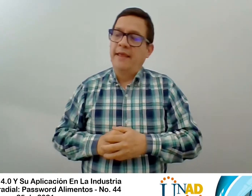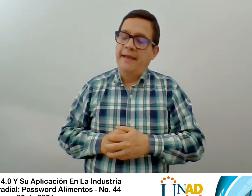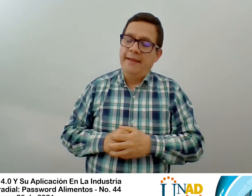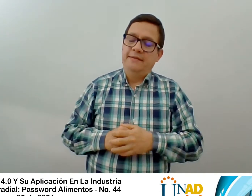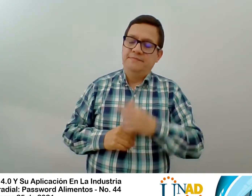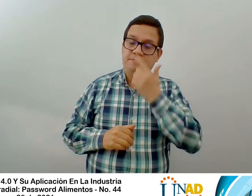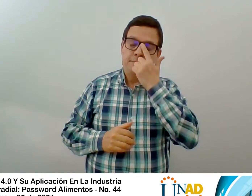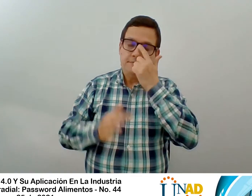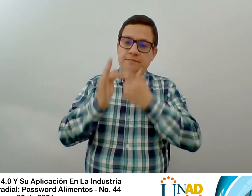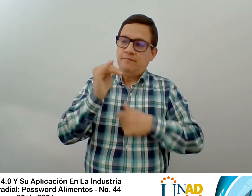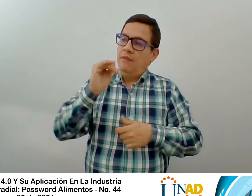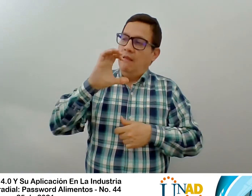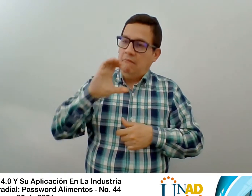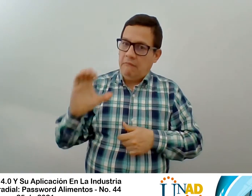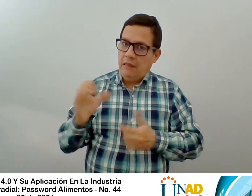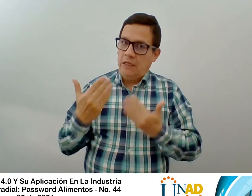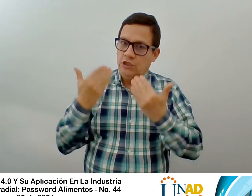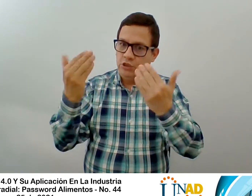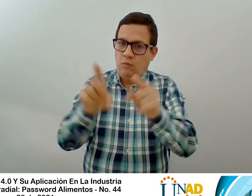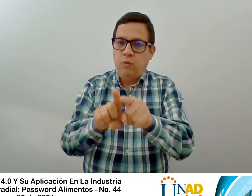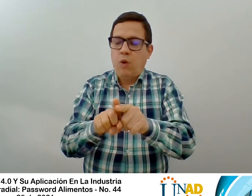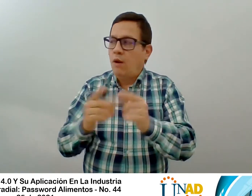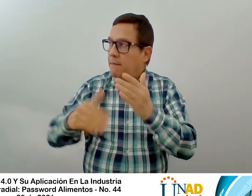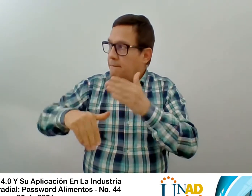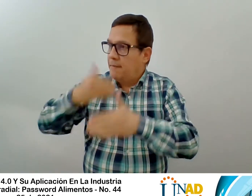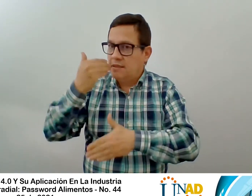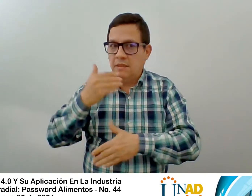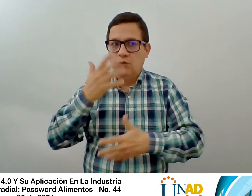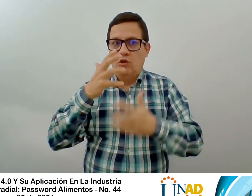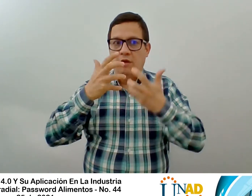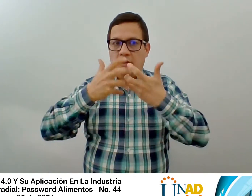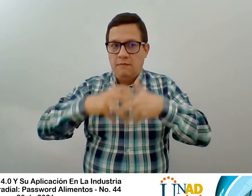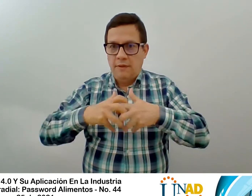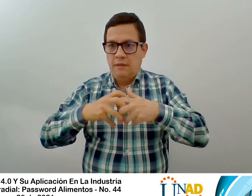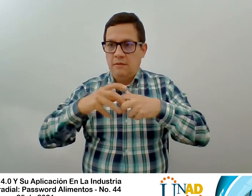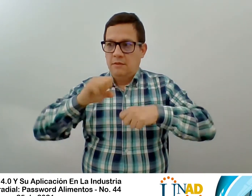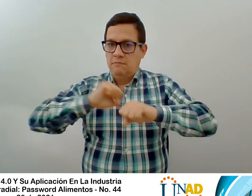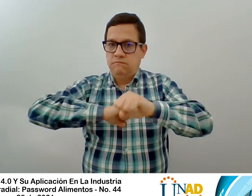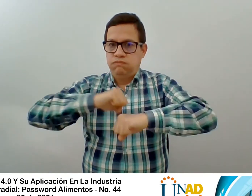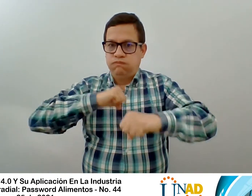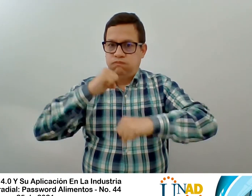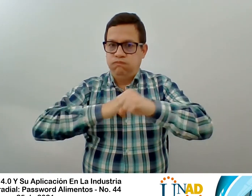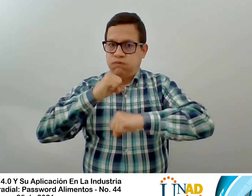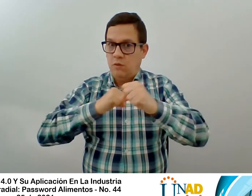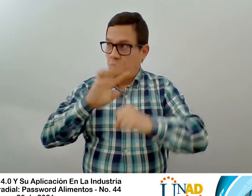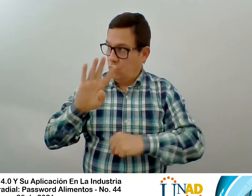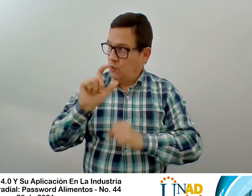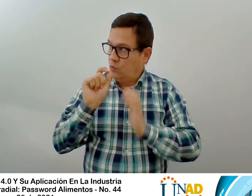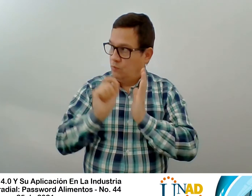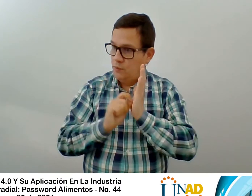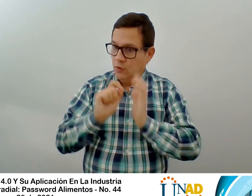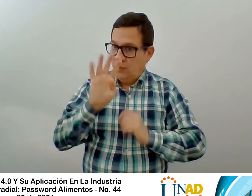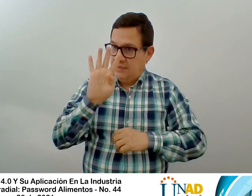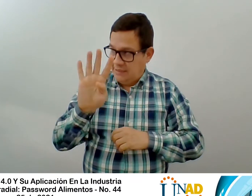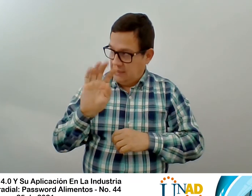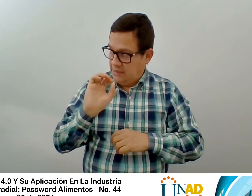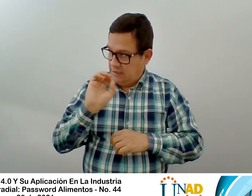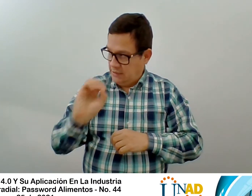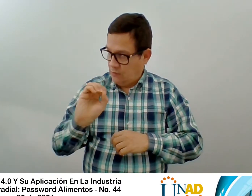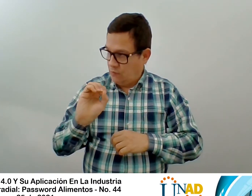ese eje transversal para poder generar esta industria 4.0,